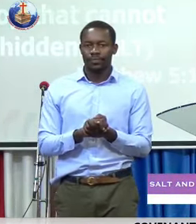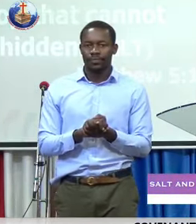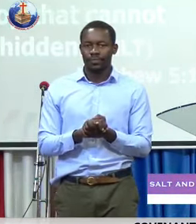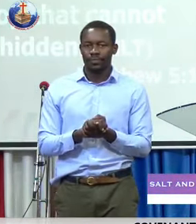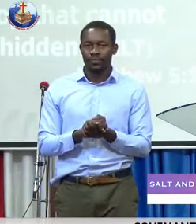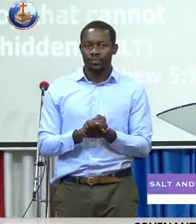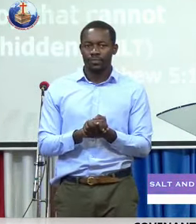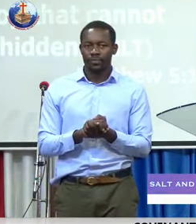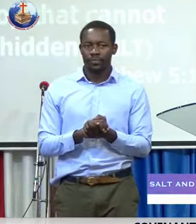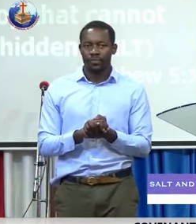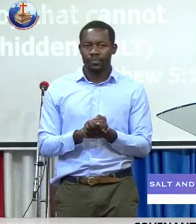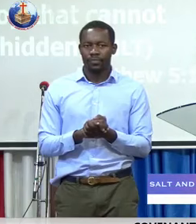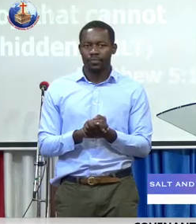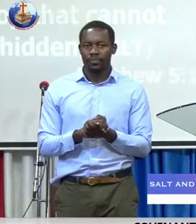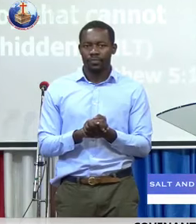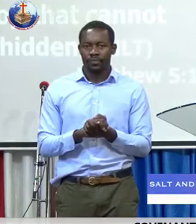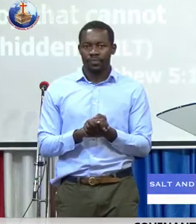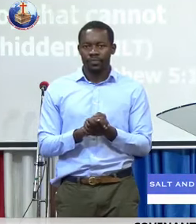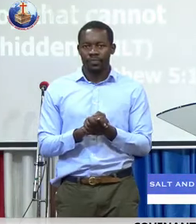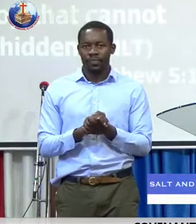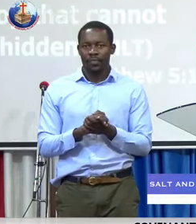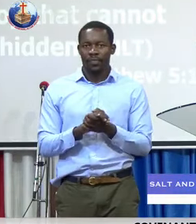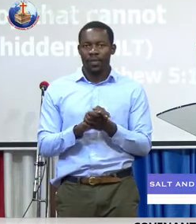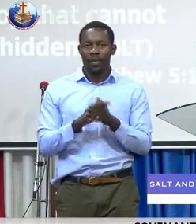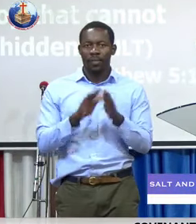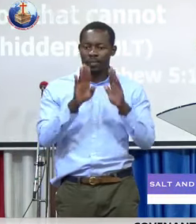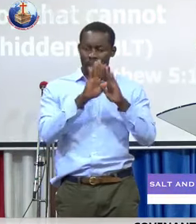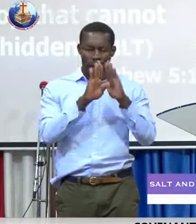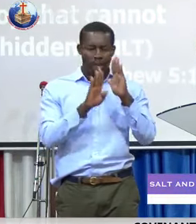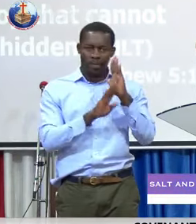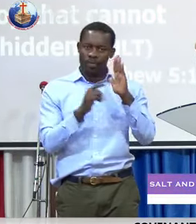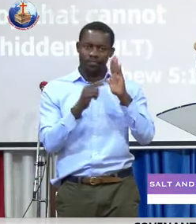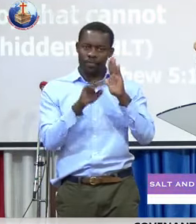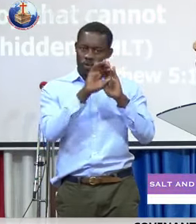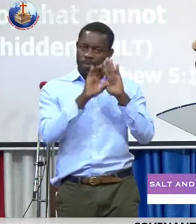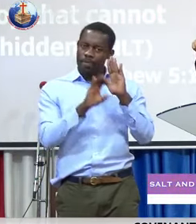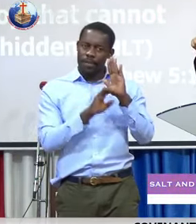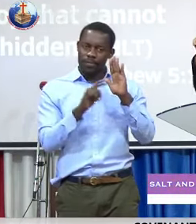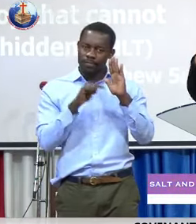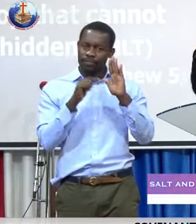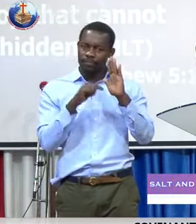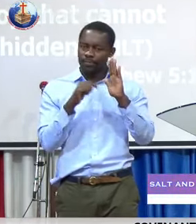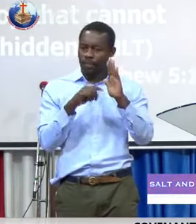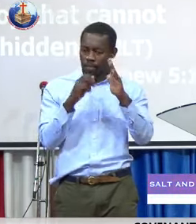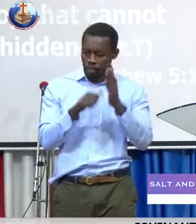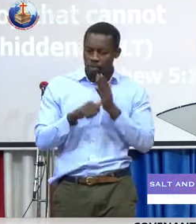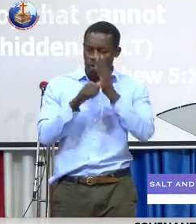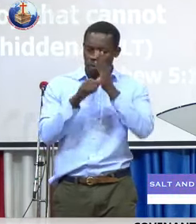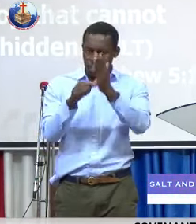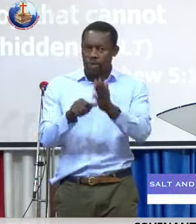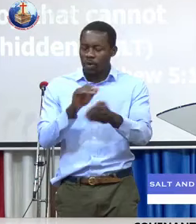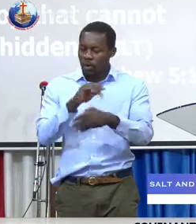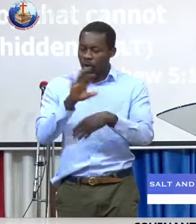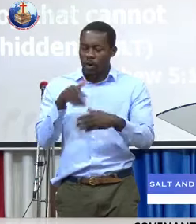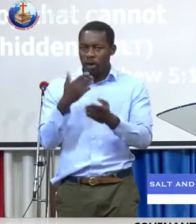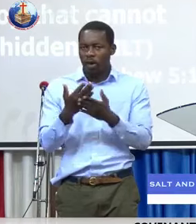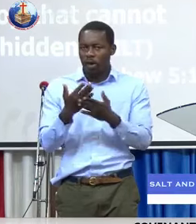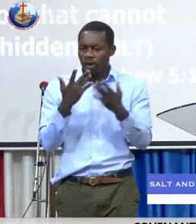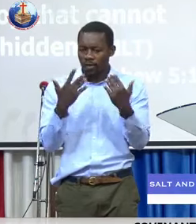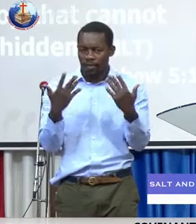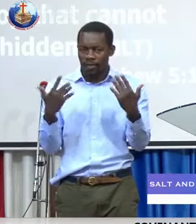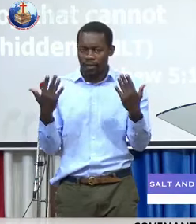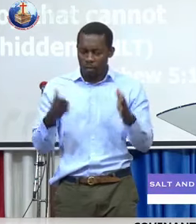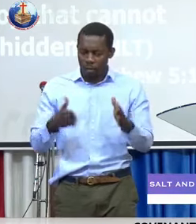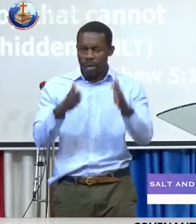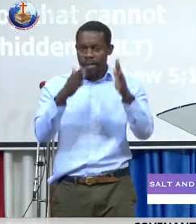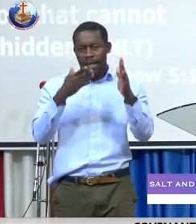Discernment is meant to expose that which is not right. Kupambanua ni kwa kuweka wazi kisicho kifaa. There are certain words of knowledge that are dropped in the